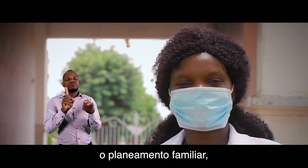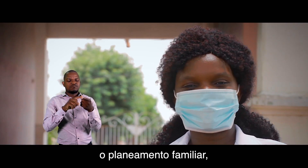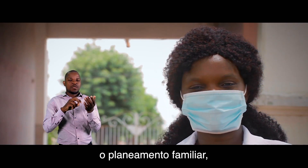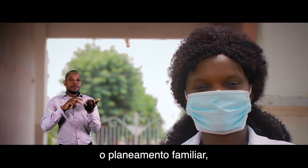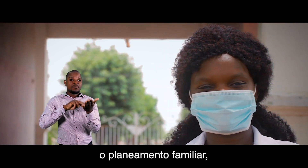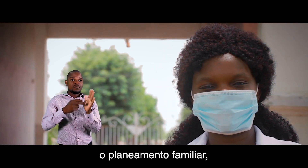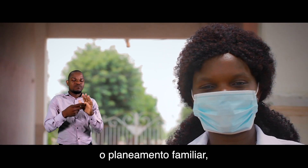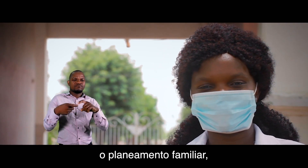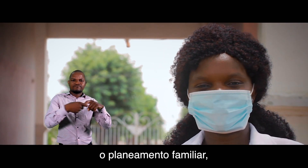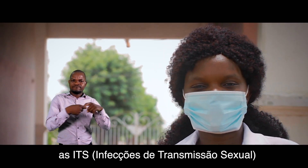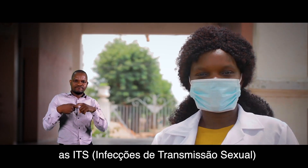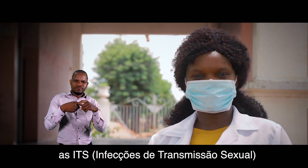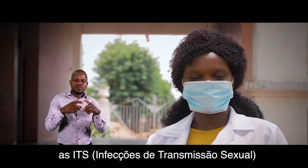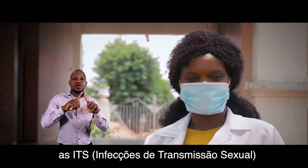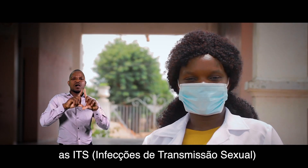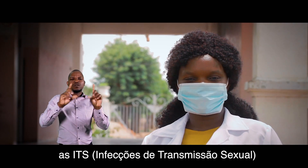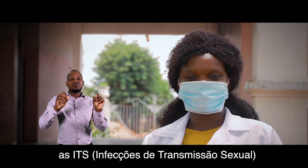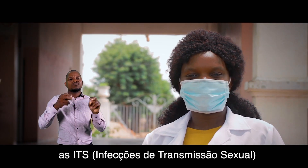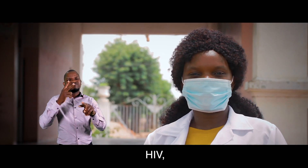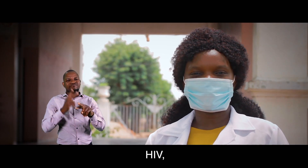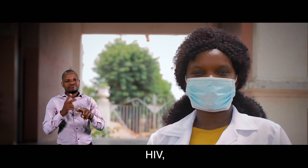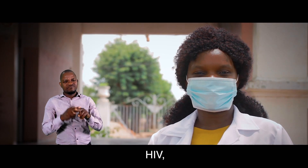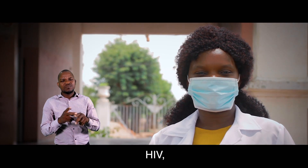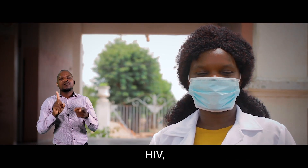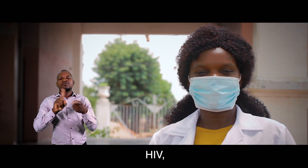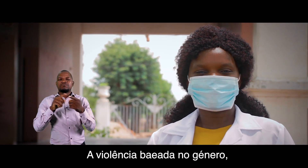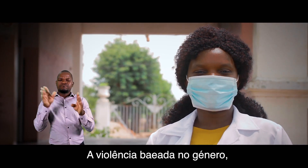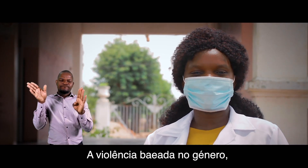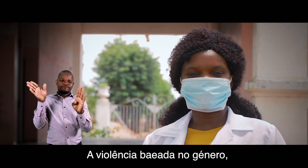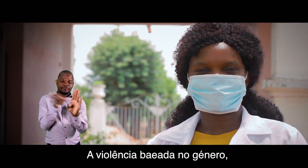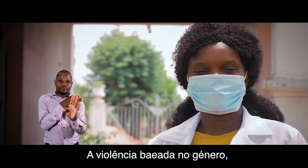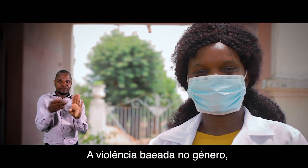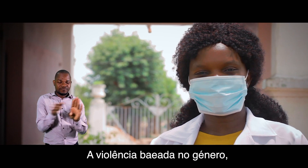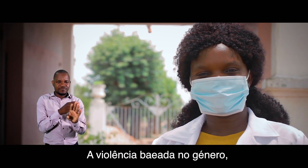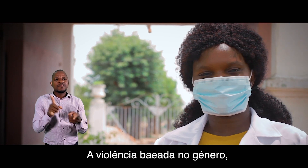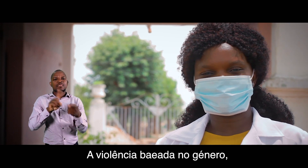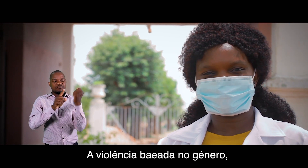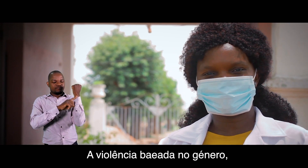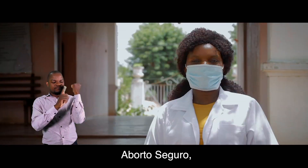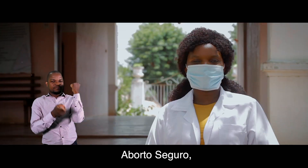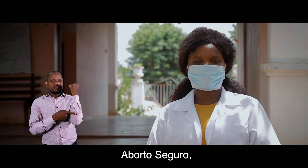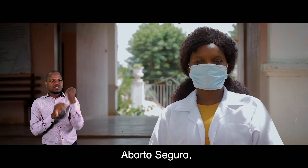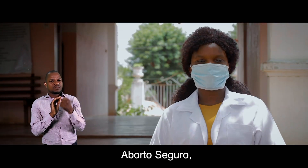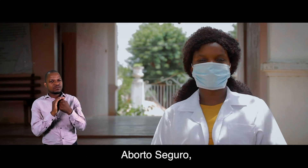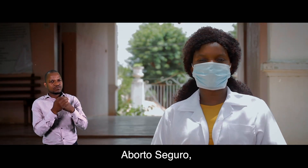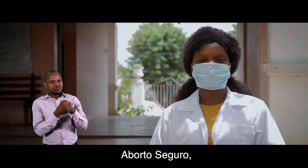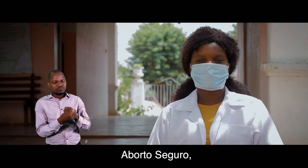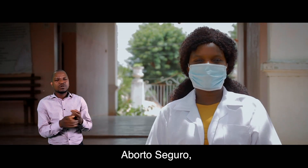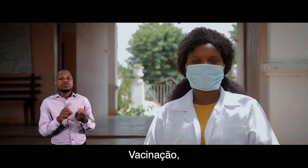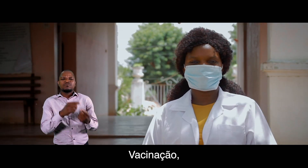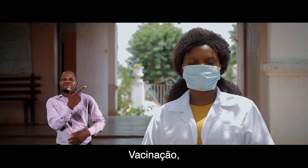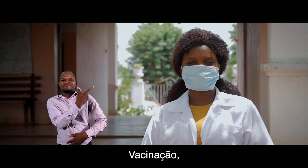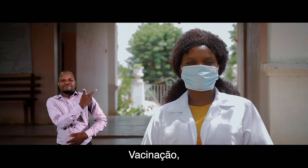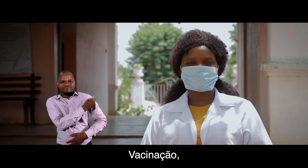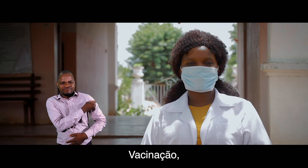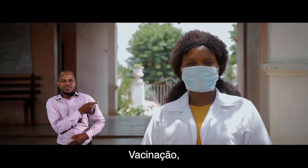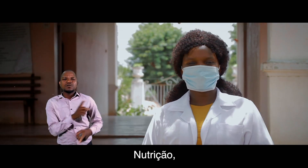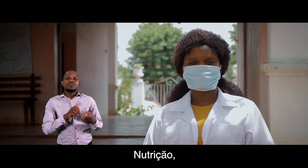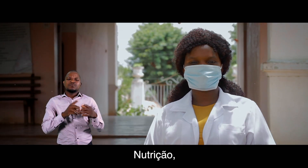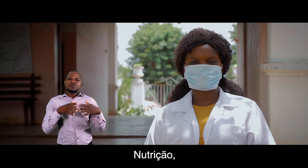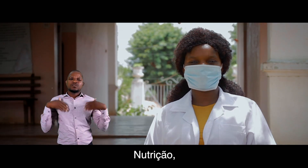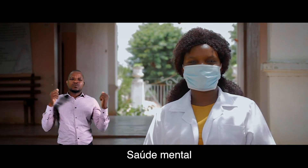o planeamento familiar, as ITS, o HIV, a violência baseada no gênero, aborto seguro,